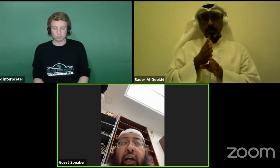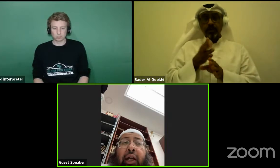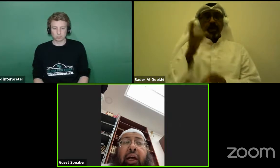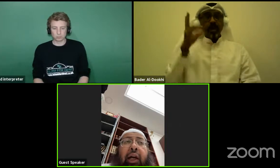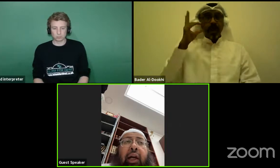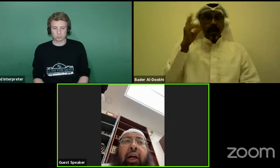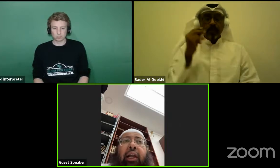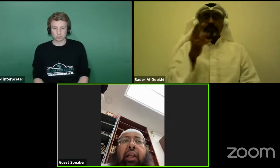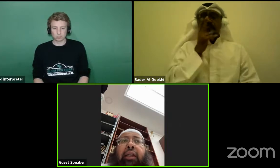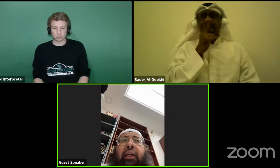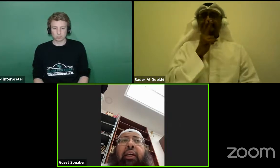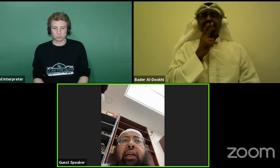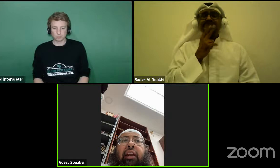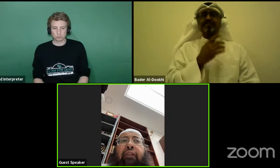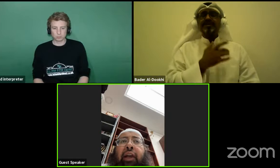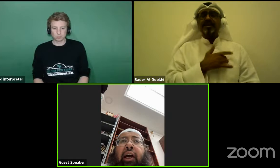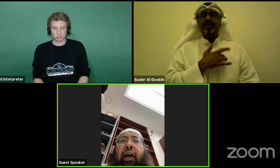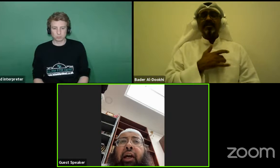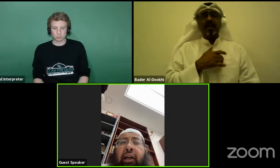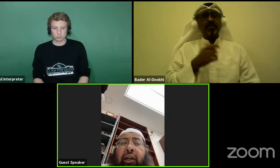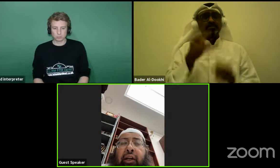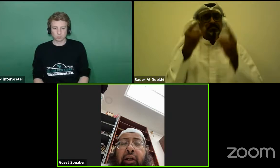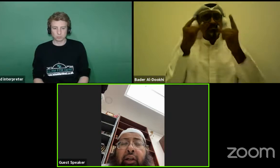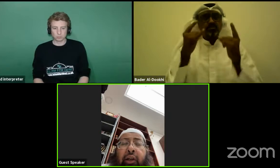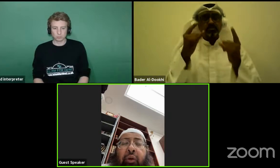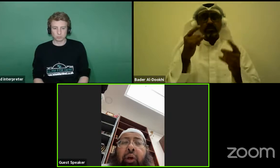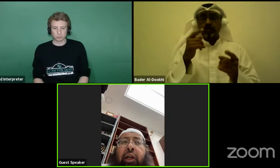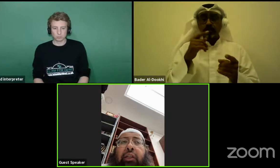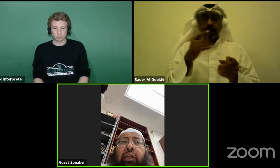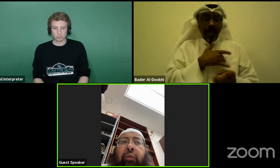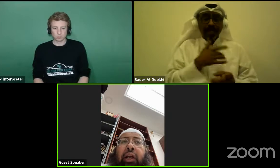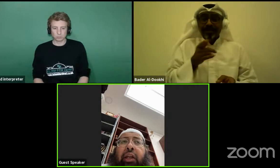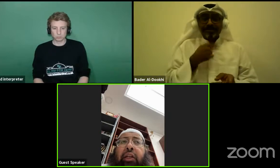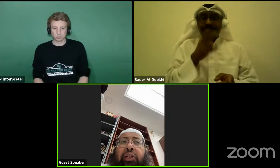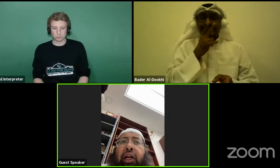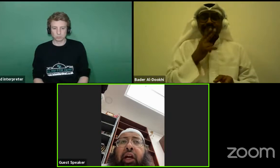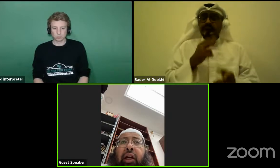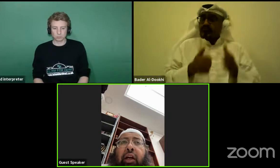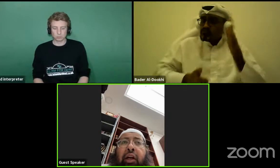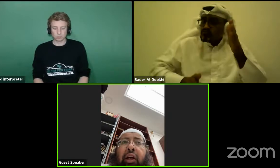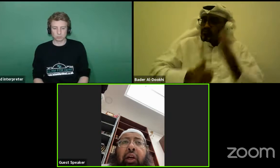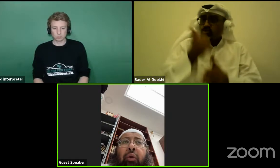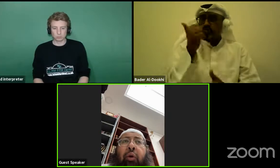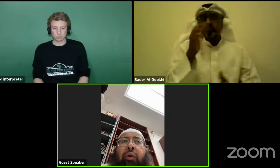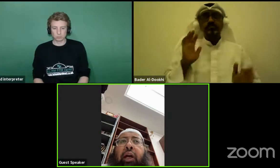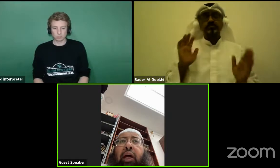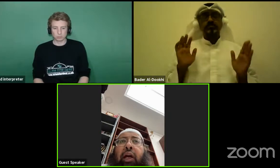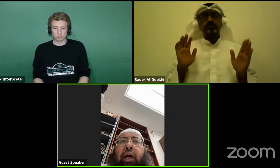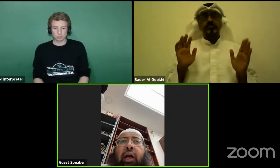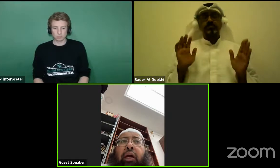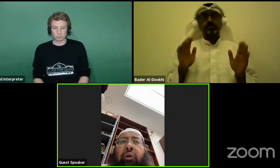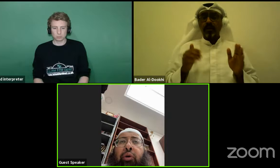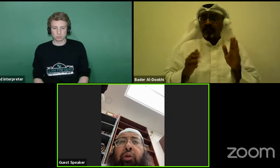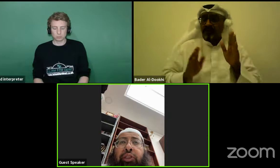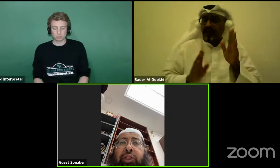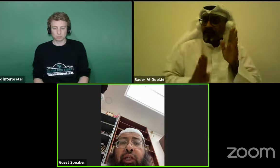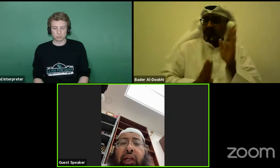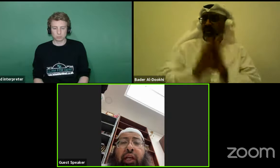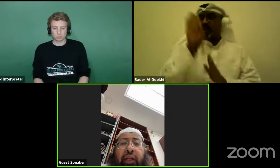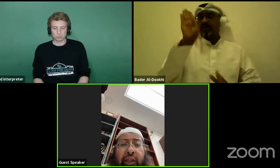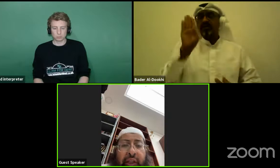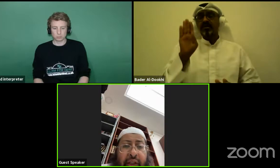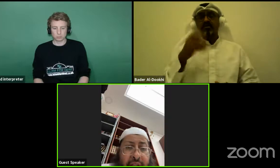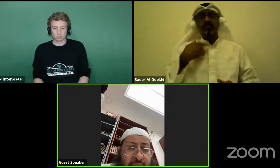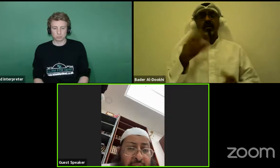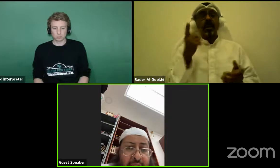التقوى التي هي الفلاح والتي بها النجاح وبها دخول